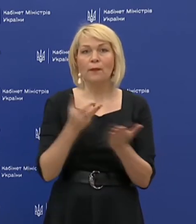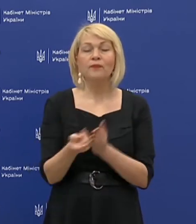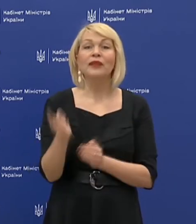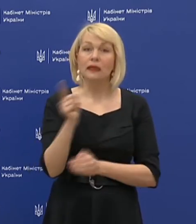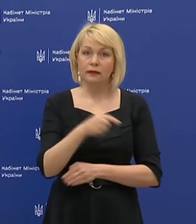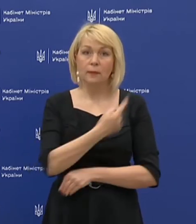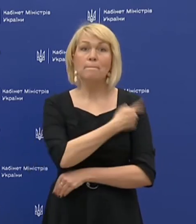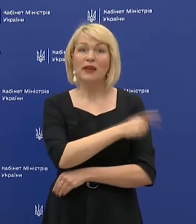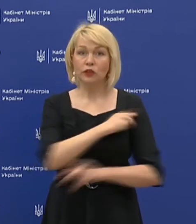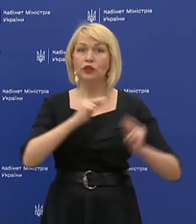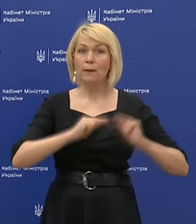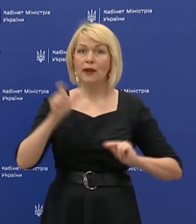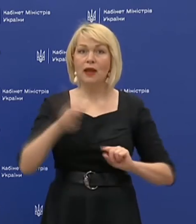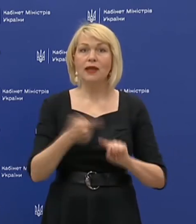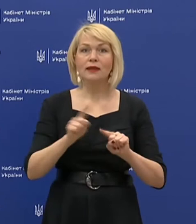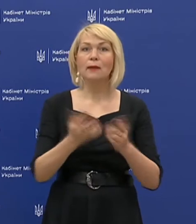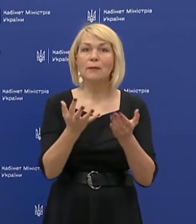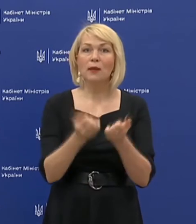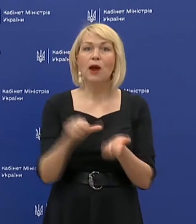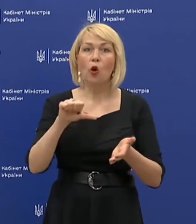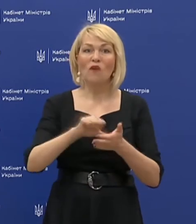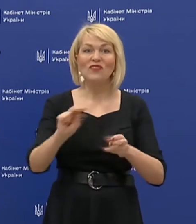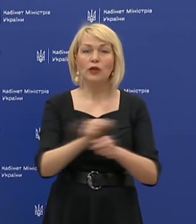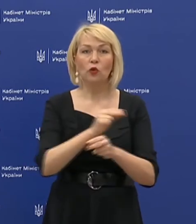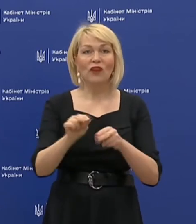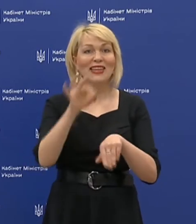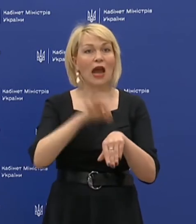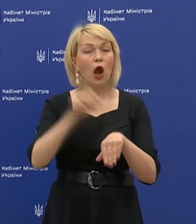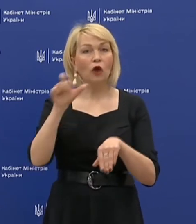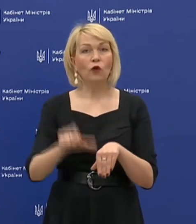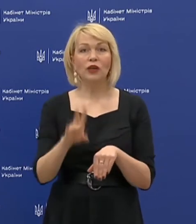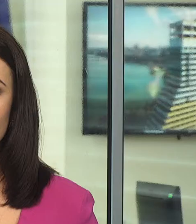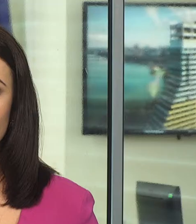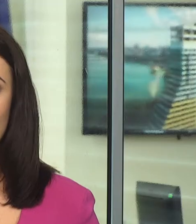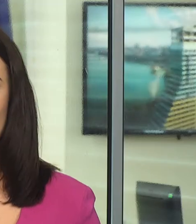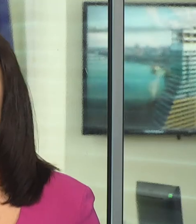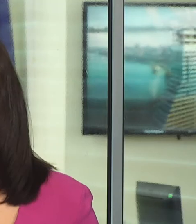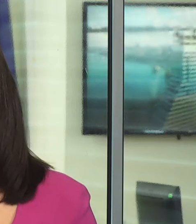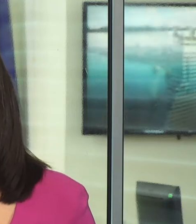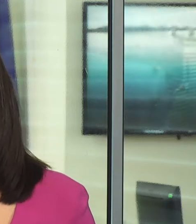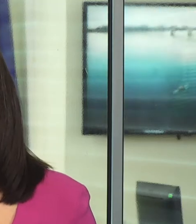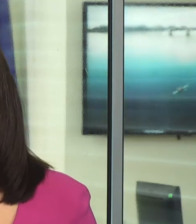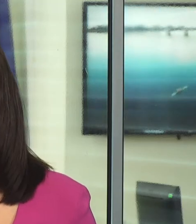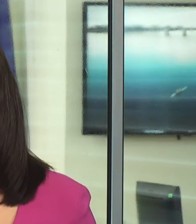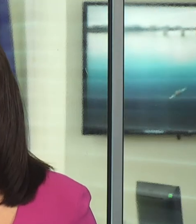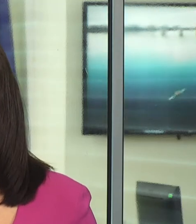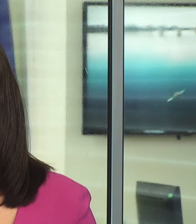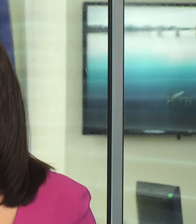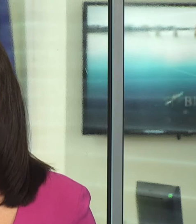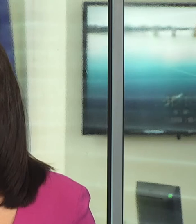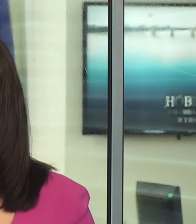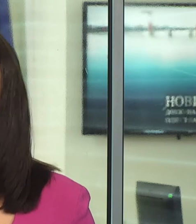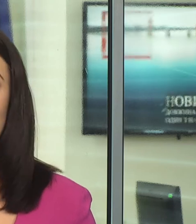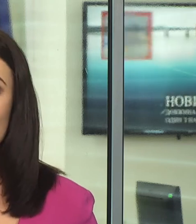медичним працівникам, які приймають участь в лікуванні хворих на COVID-19. Проте коштів НСЗУ